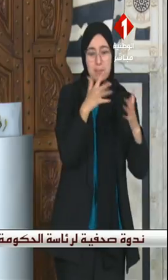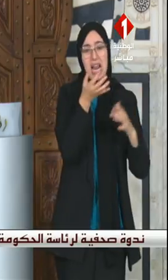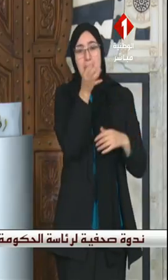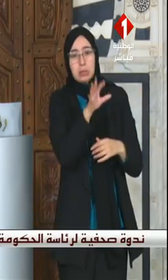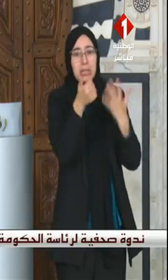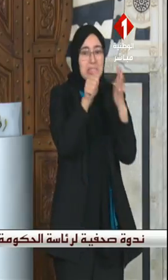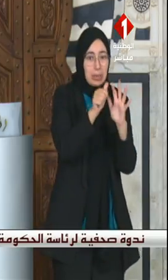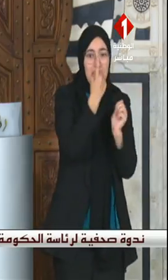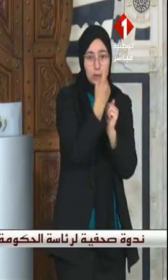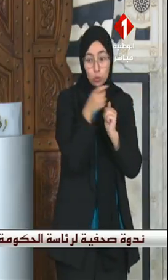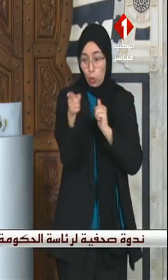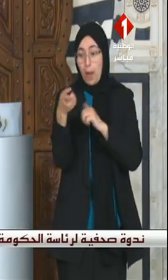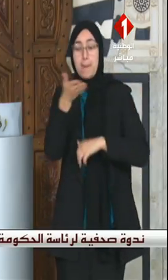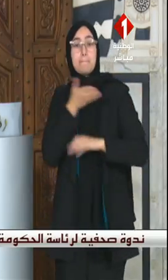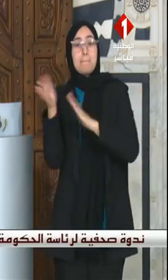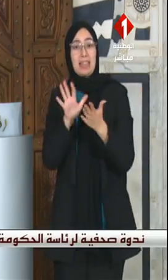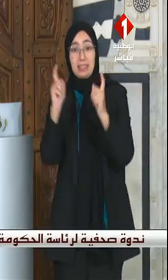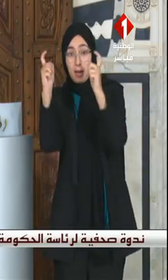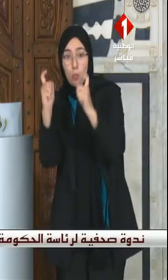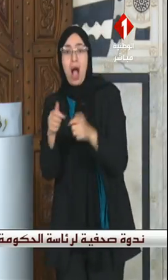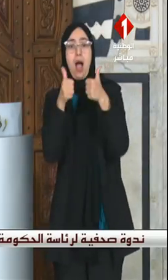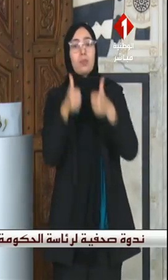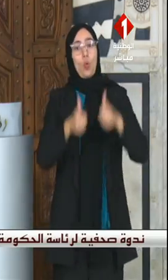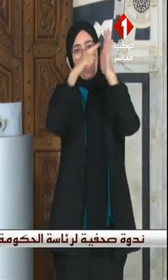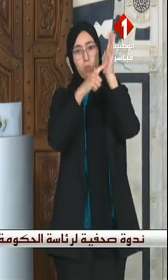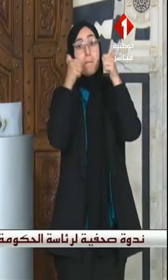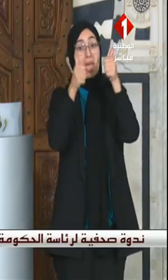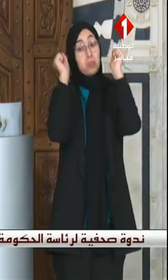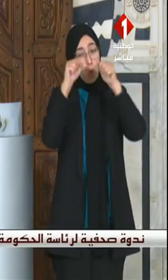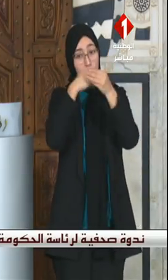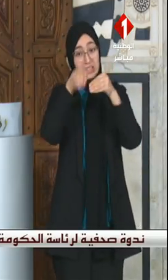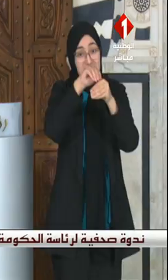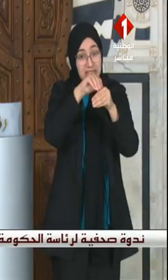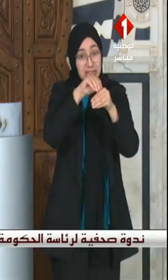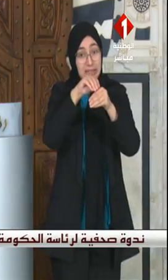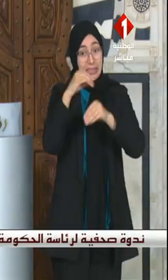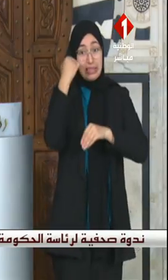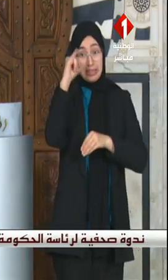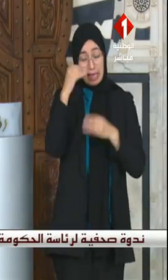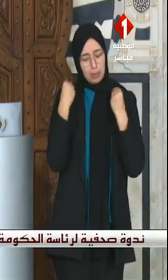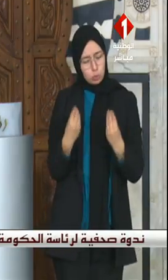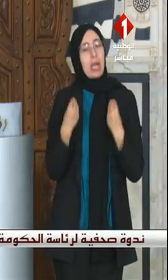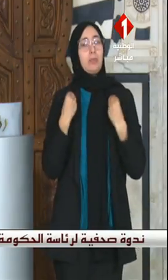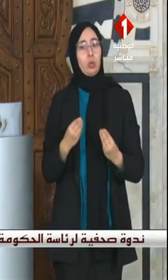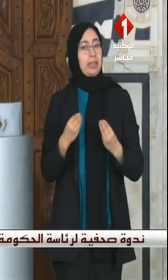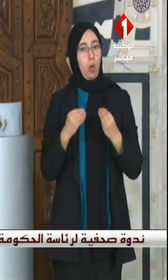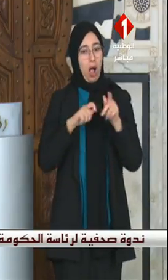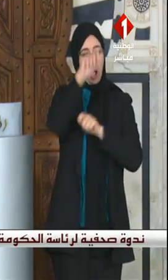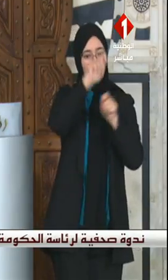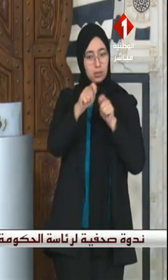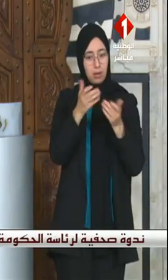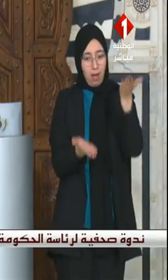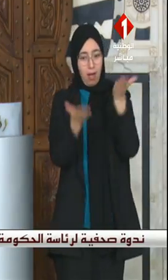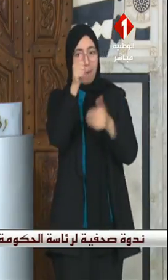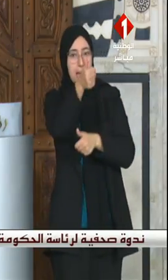حاليا مازال الخطر متاع الفيروس هذايا موجود، لكن الأكيد أنه تطبيق